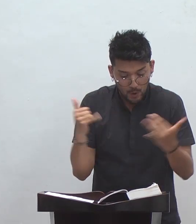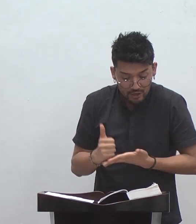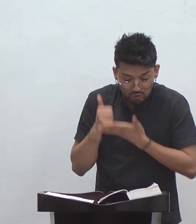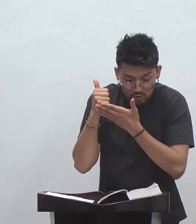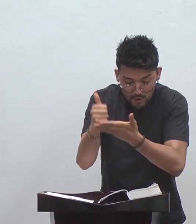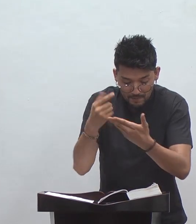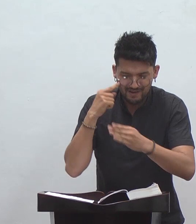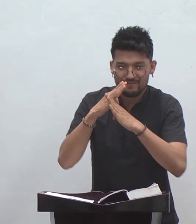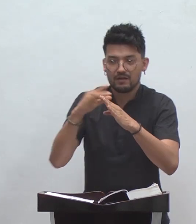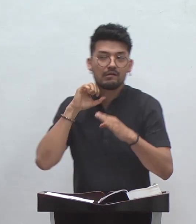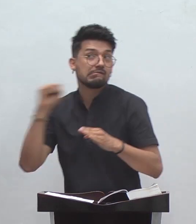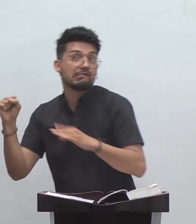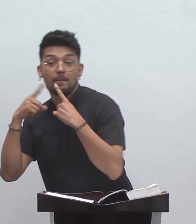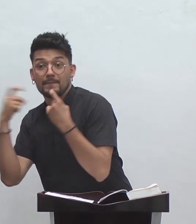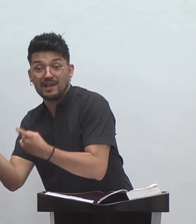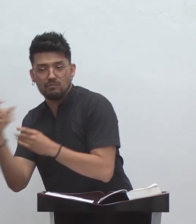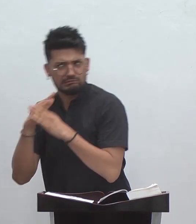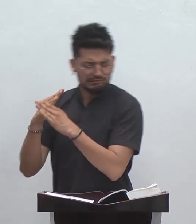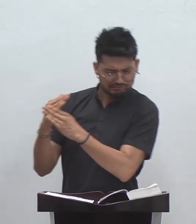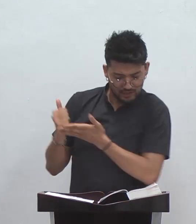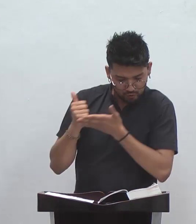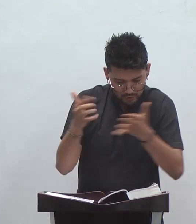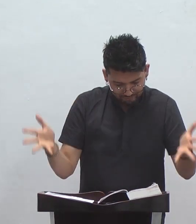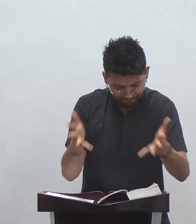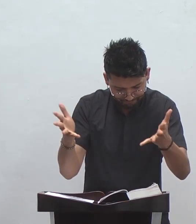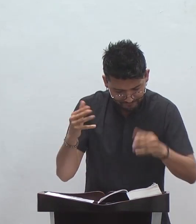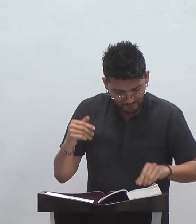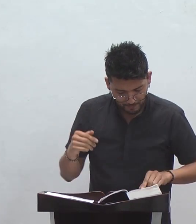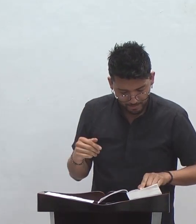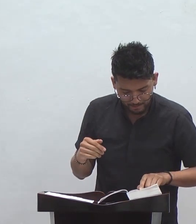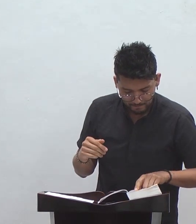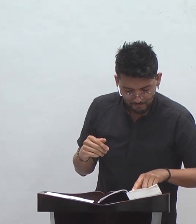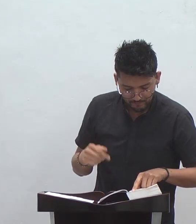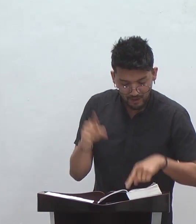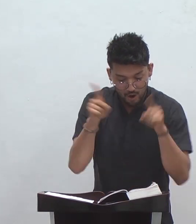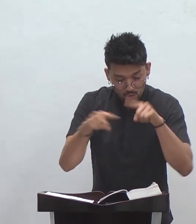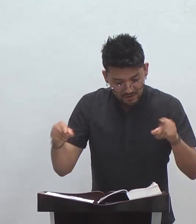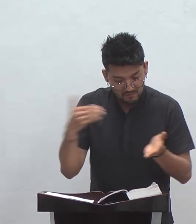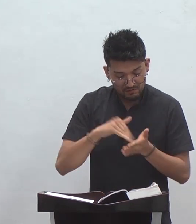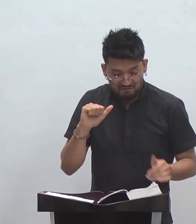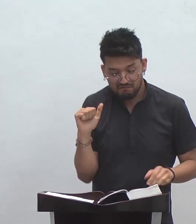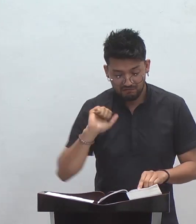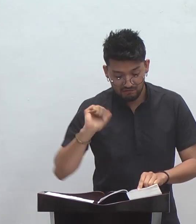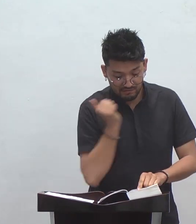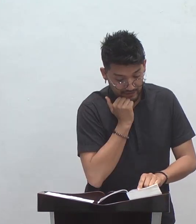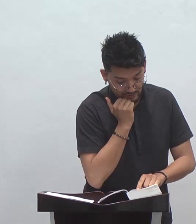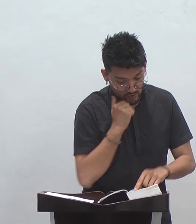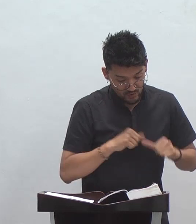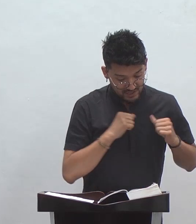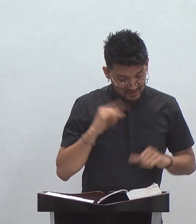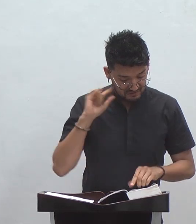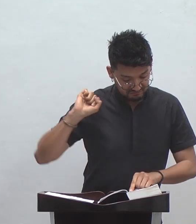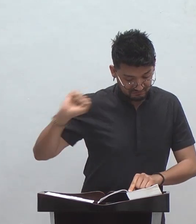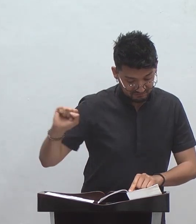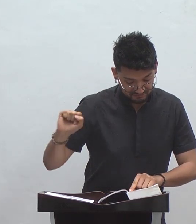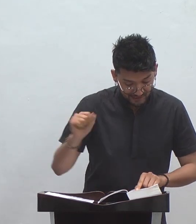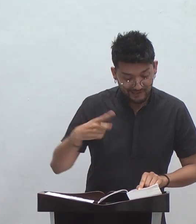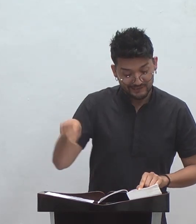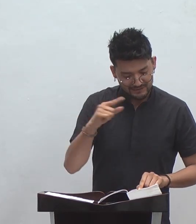se dice hoy, para que ninguno de vosotros se endurezca por el engaño del pecado. Porque son hechos